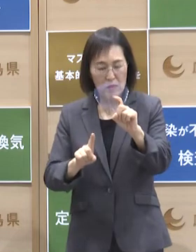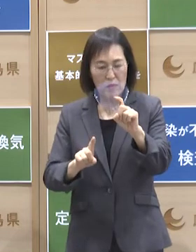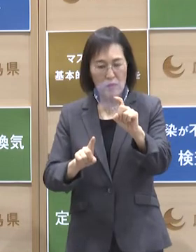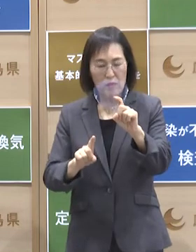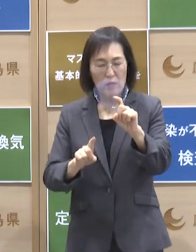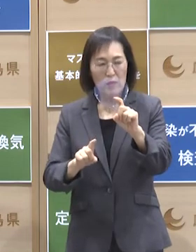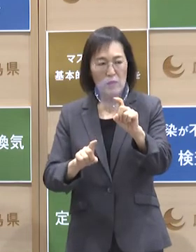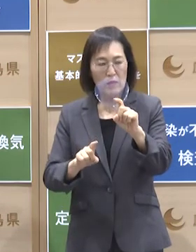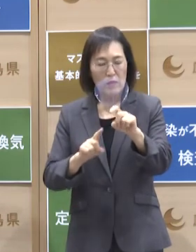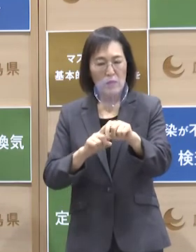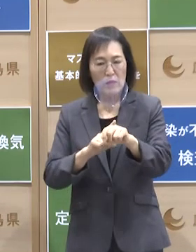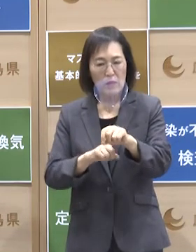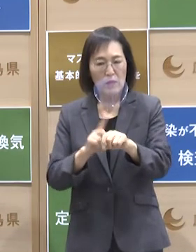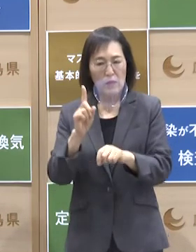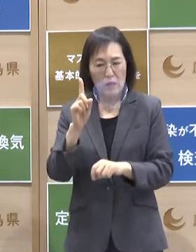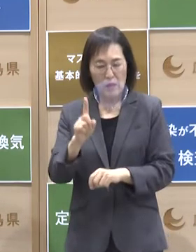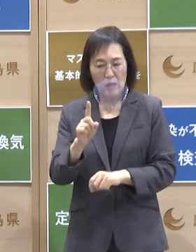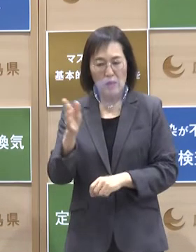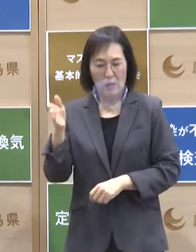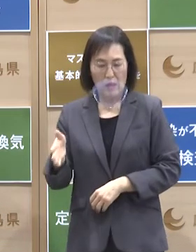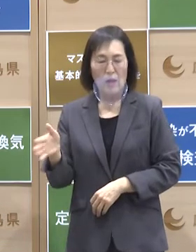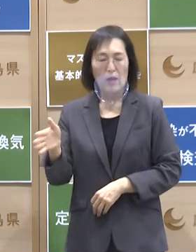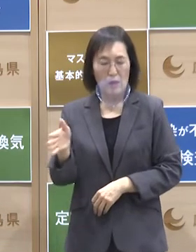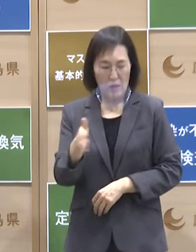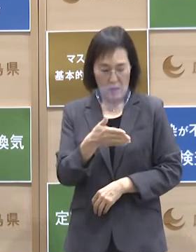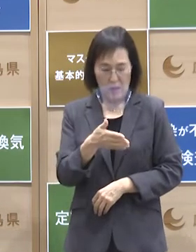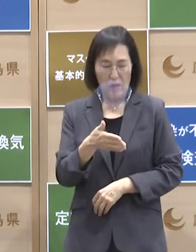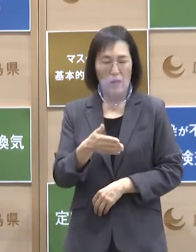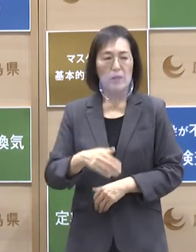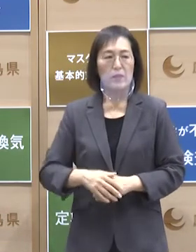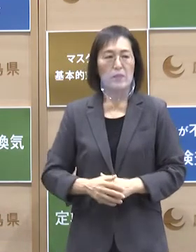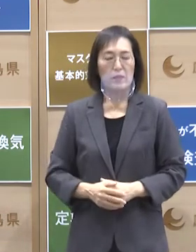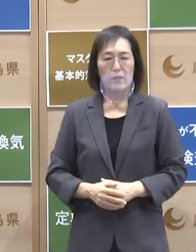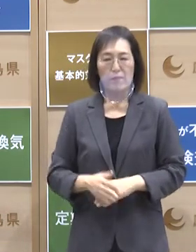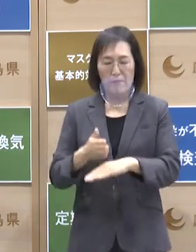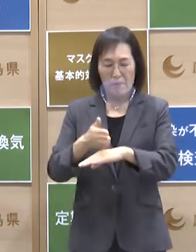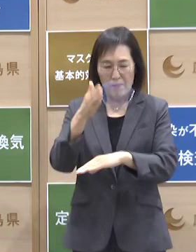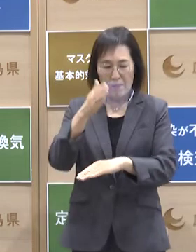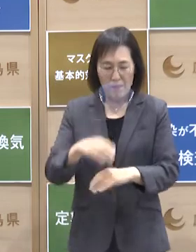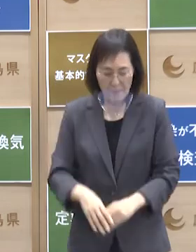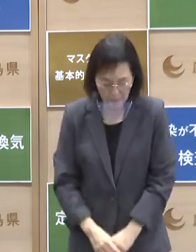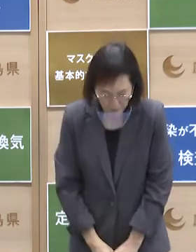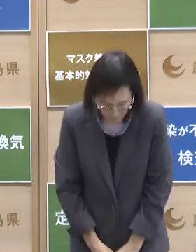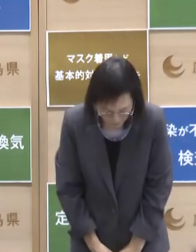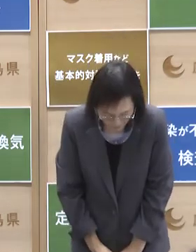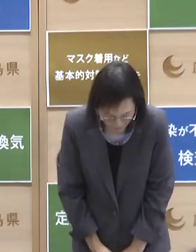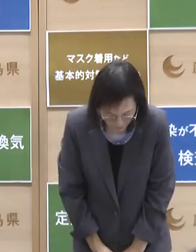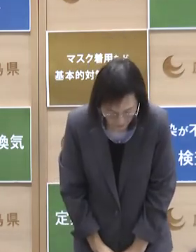曜日13時30分からを予定しています。ありがとうございました。